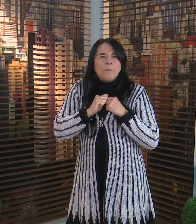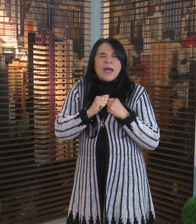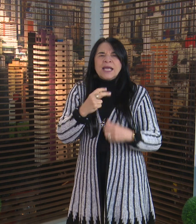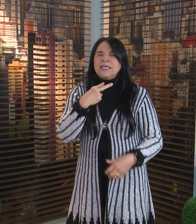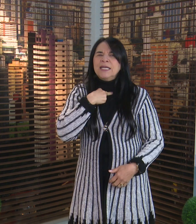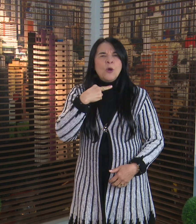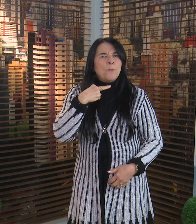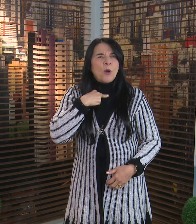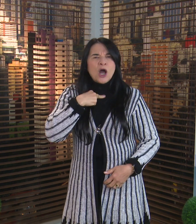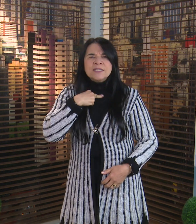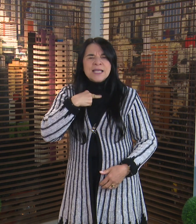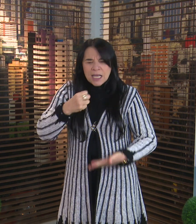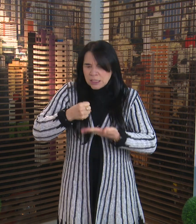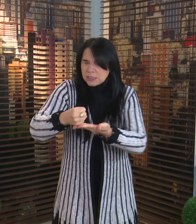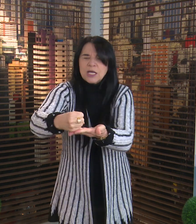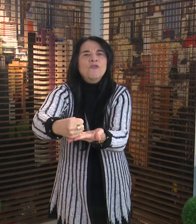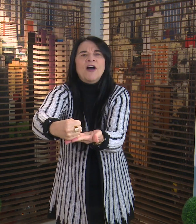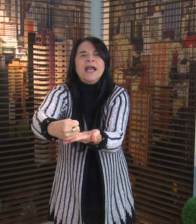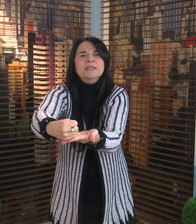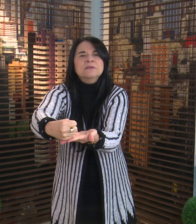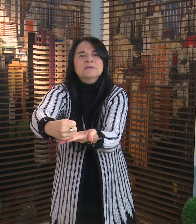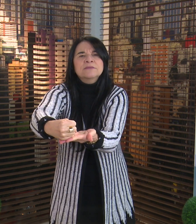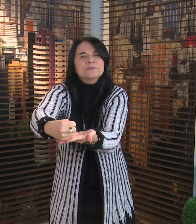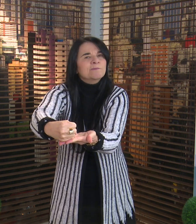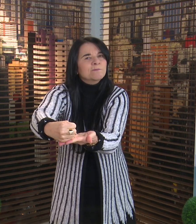para que não possa salvar,